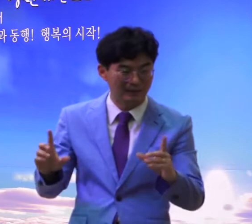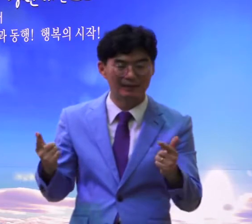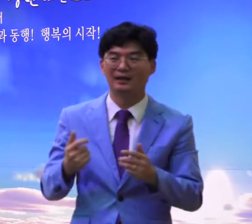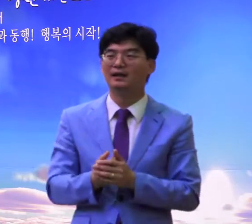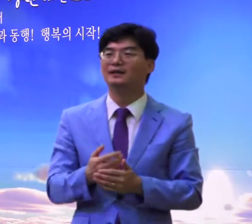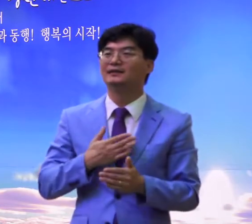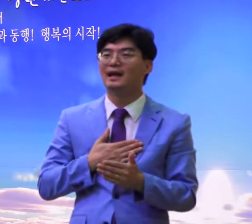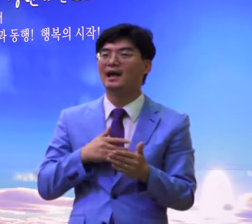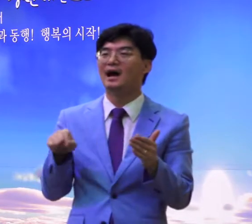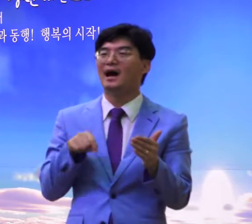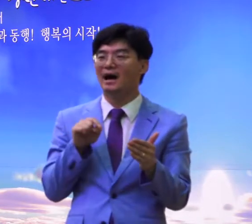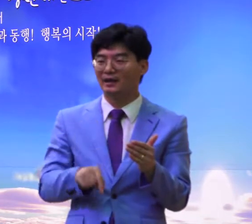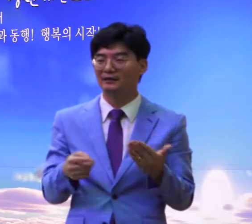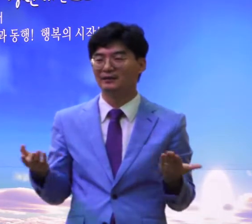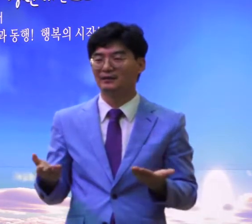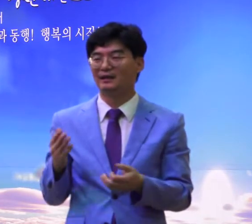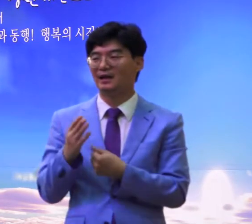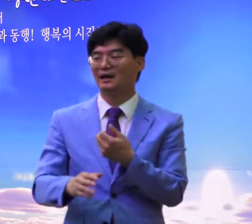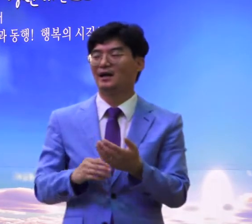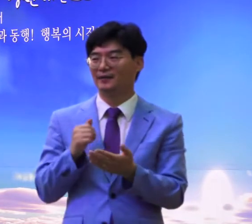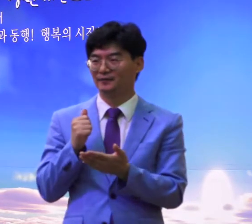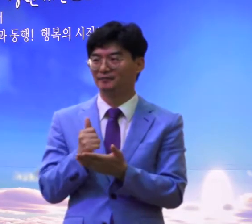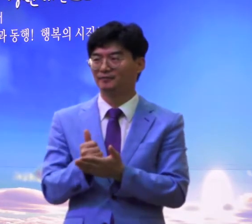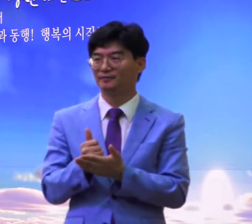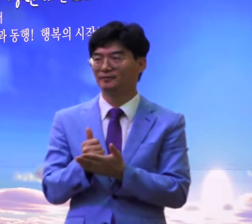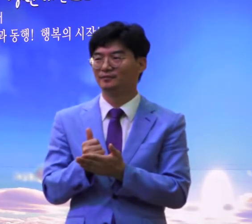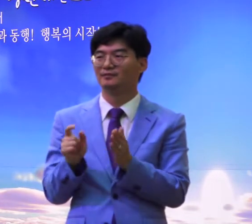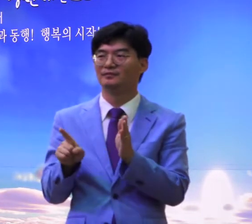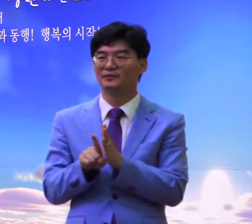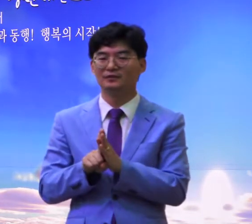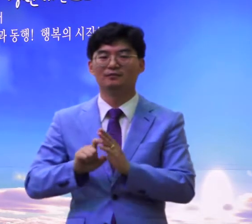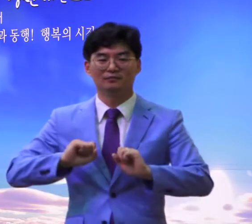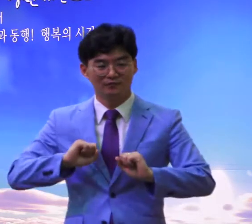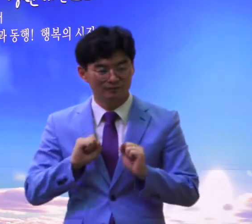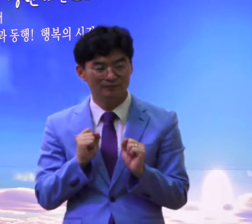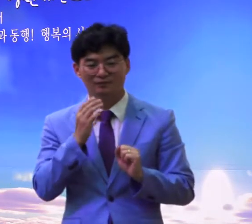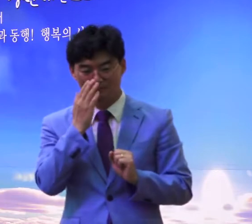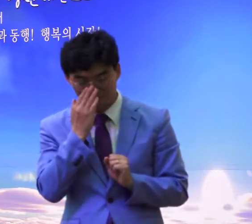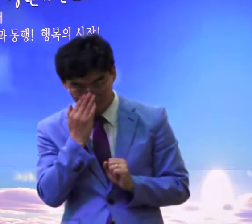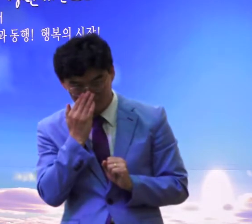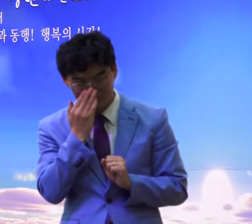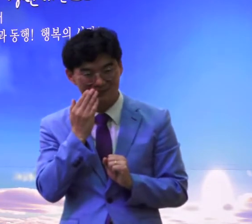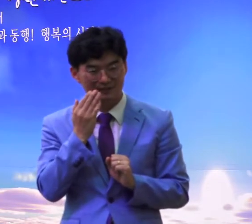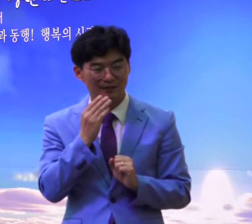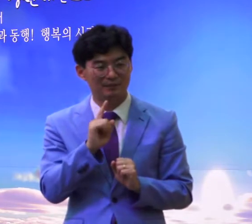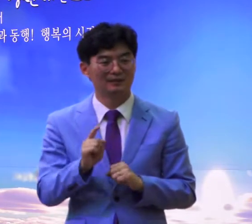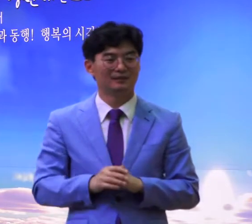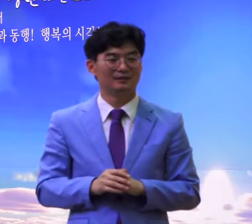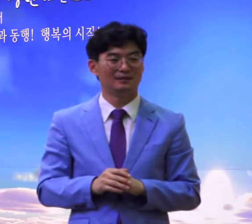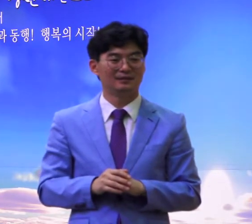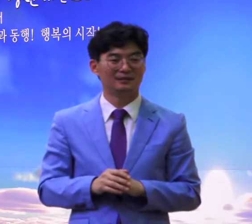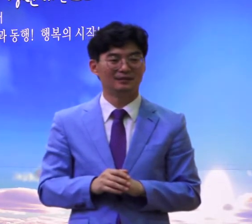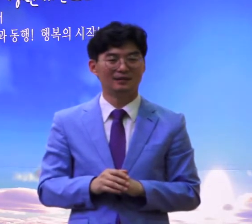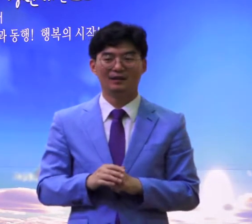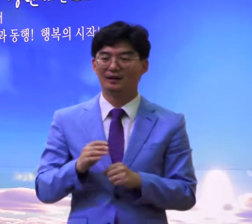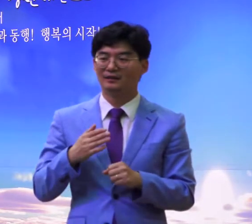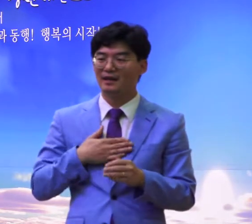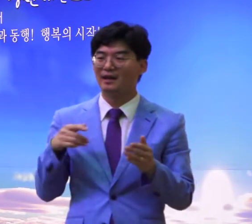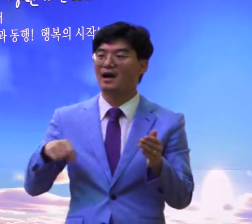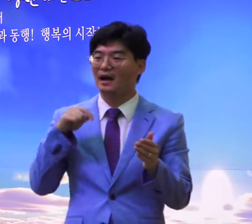안에서 일하시는 하나님께로 돌아가는 것입니다. 내 안에서 일하고 계신 하나님께 이전보다